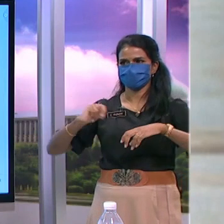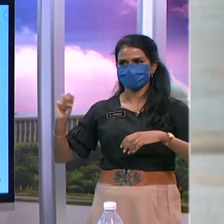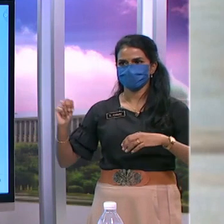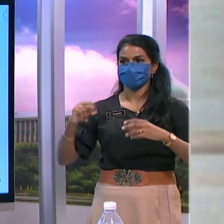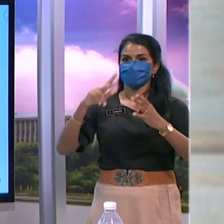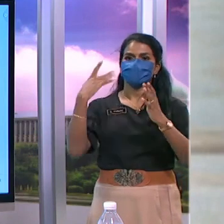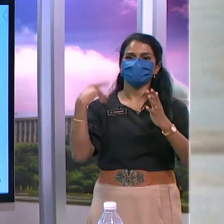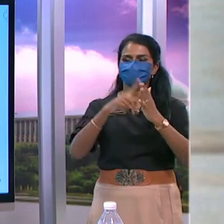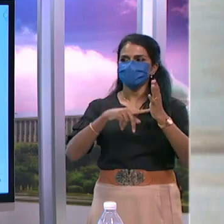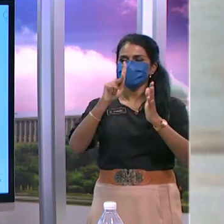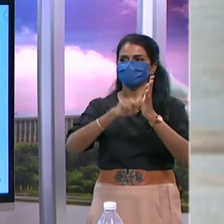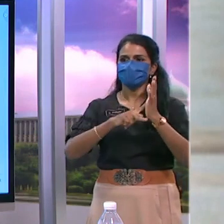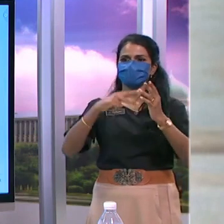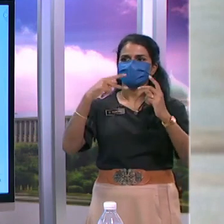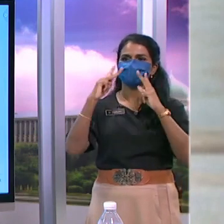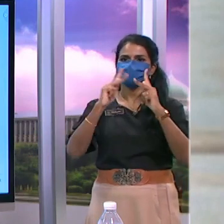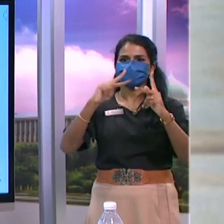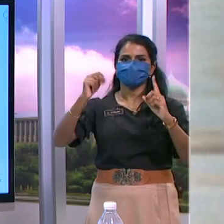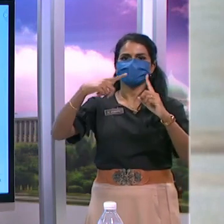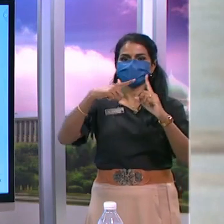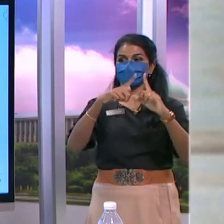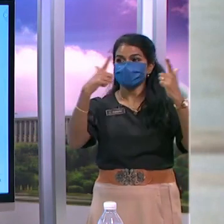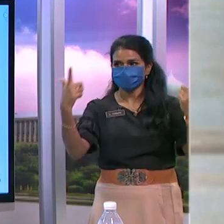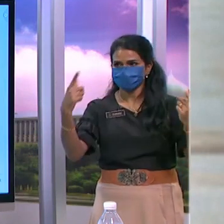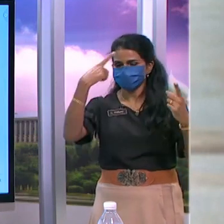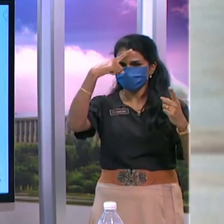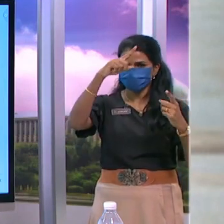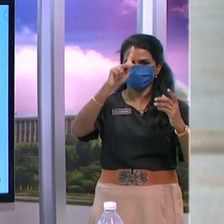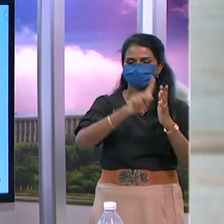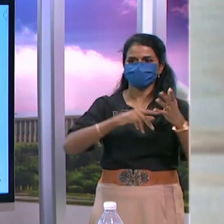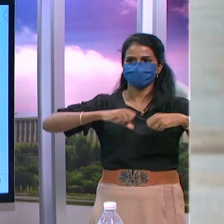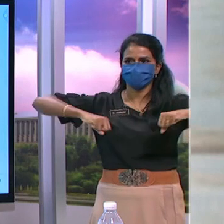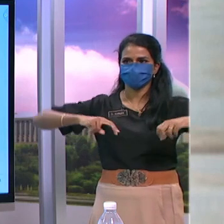Kegemukan. Apa cita. Perkataan lain untuk kegemukan?